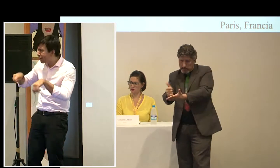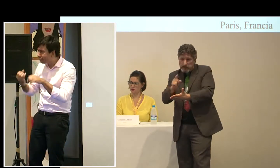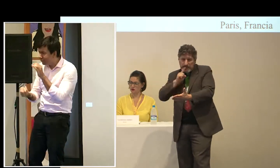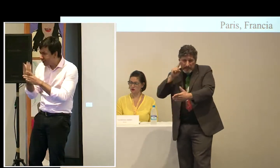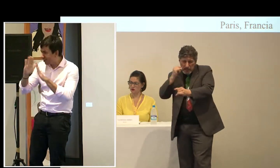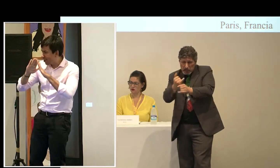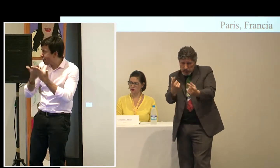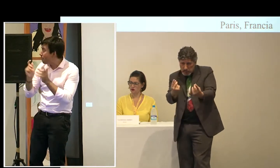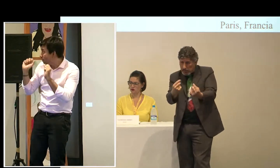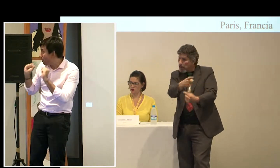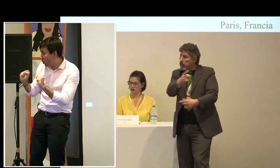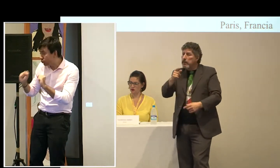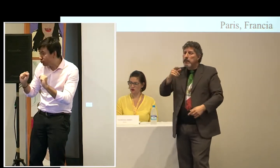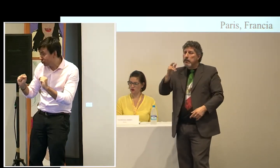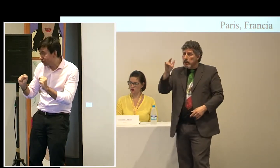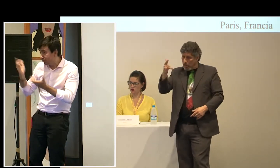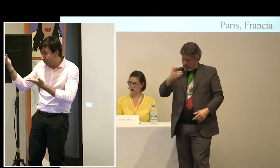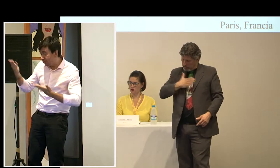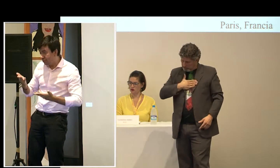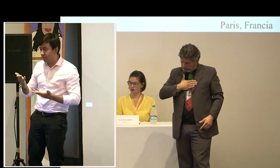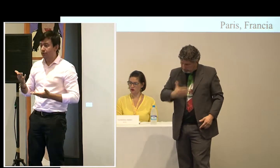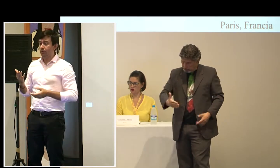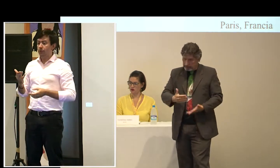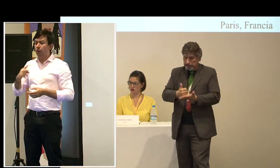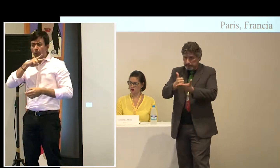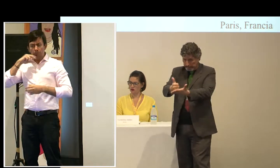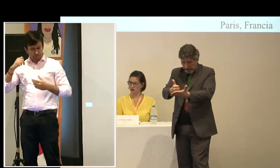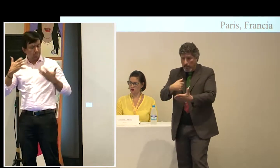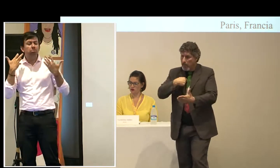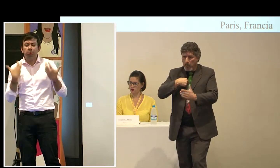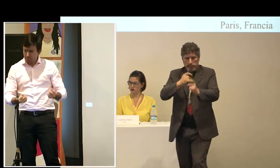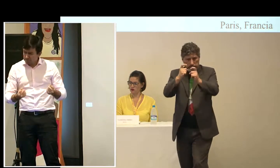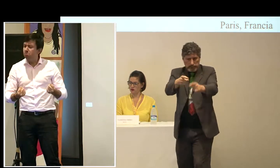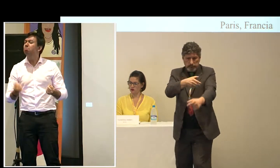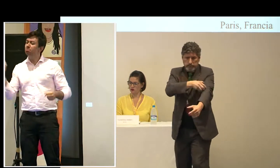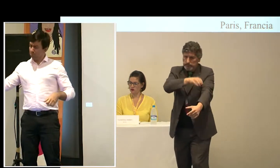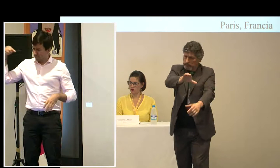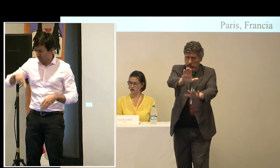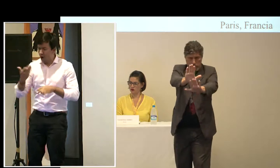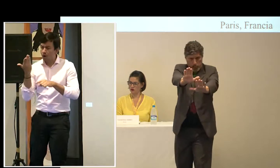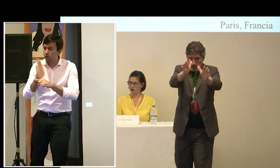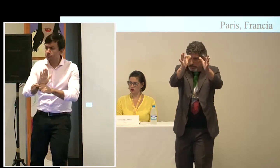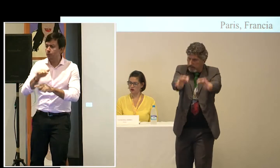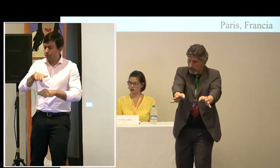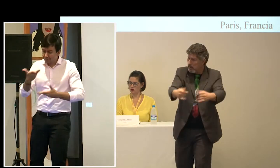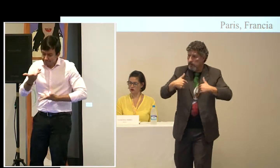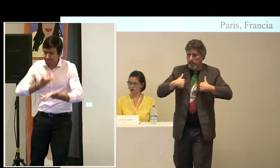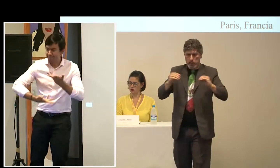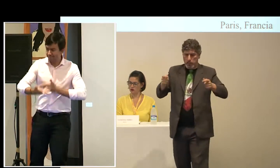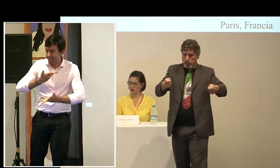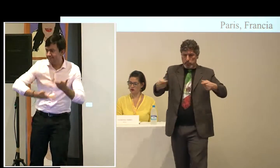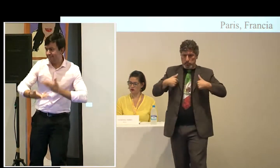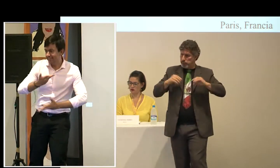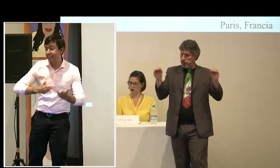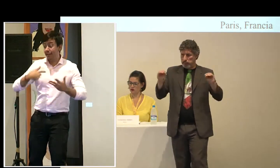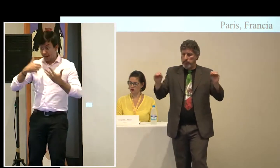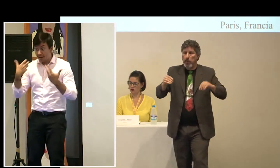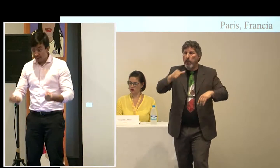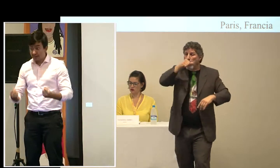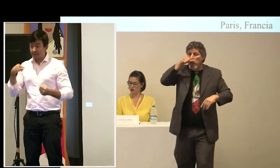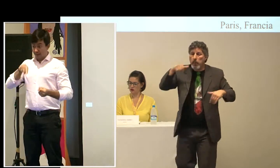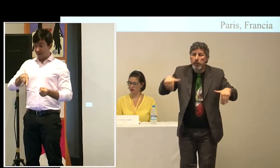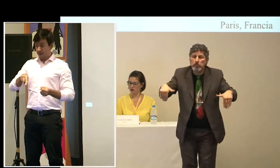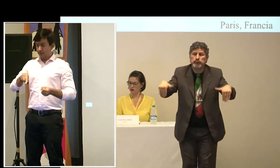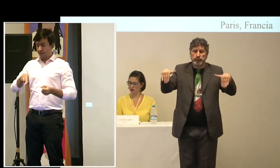para o México. E eles então perguntaram se poderiam criar uma escola de surdos e o E aceitou